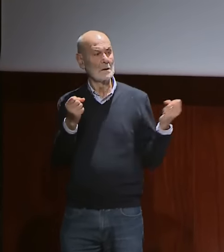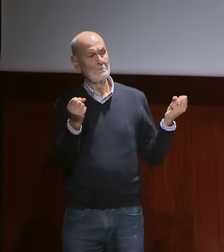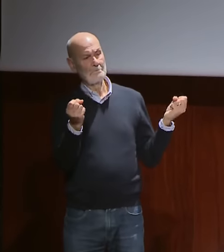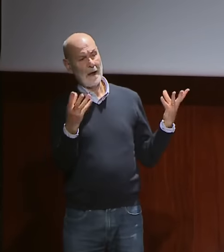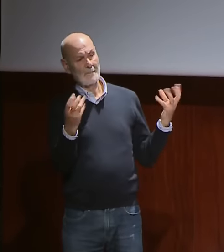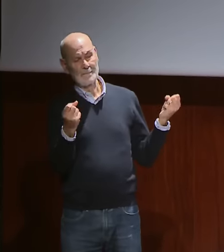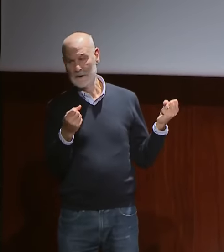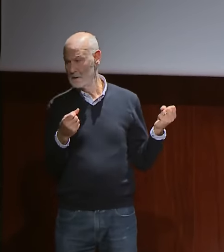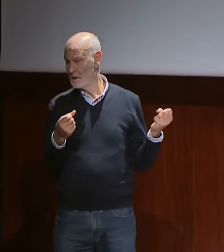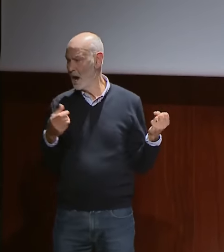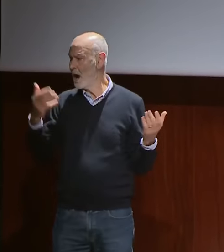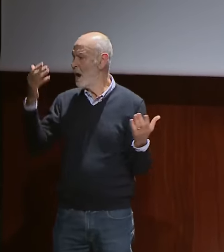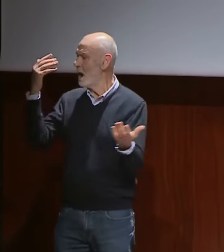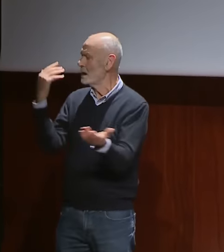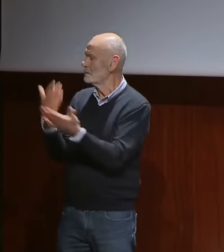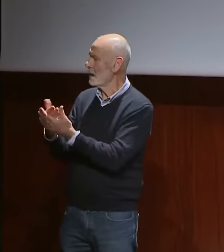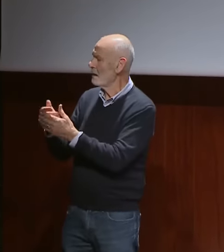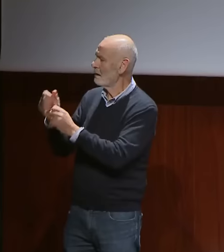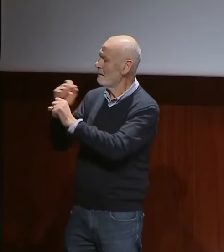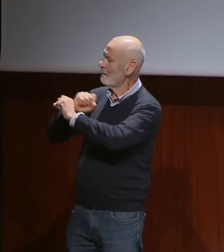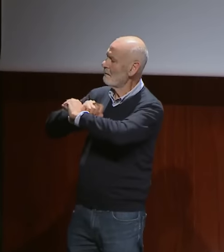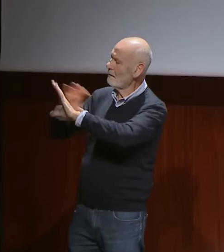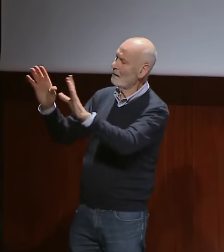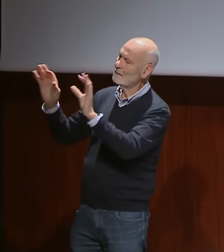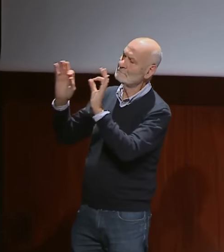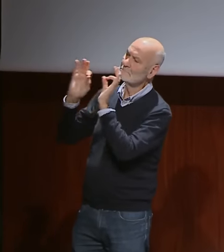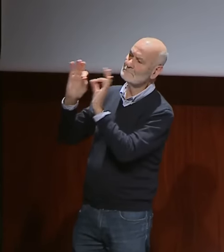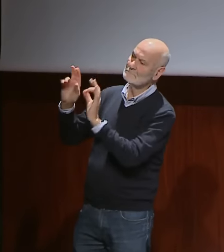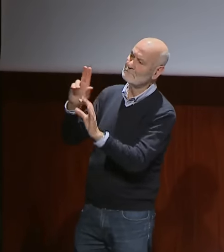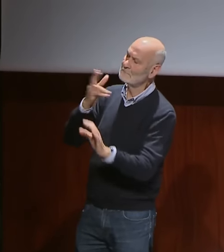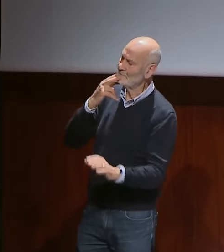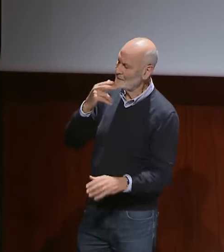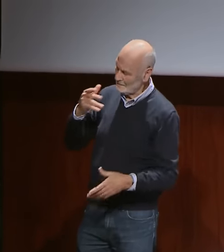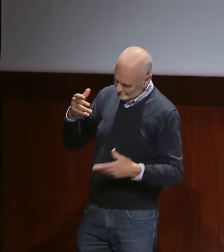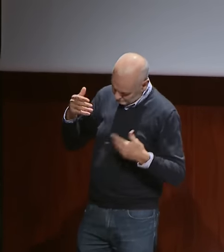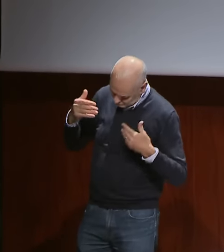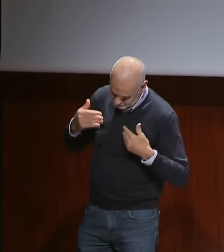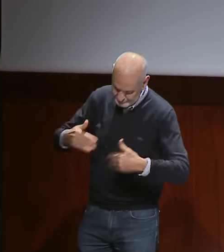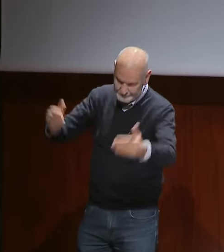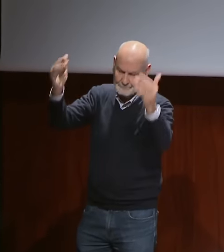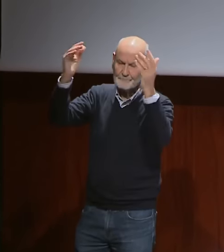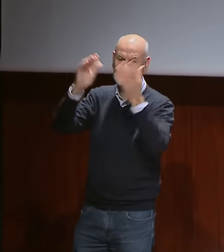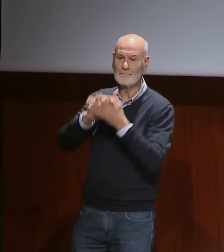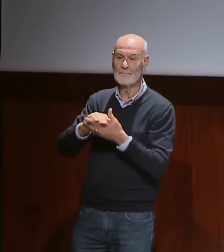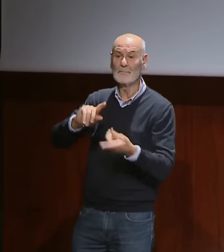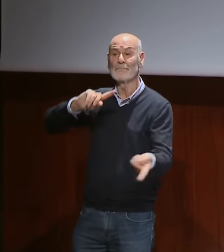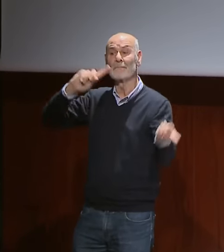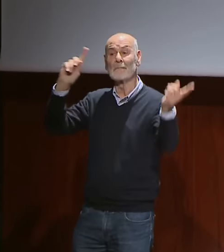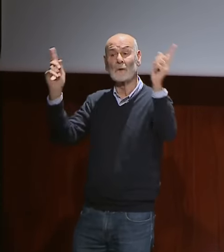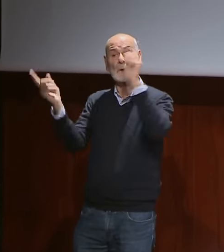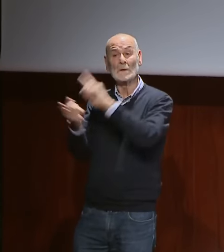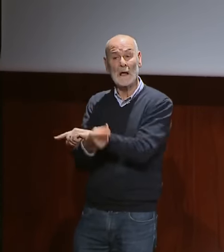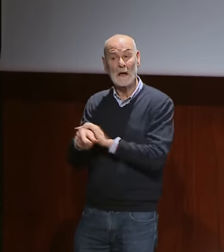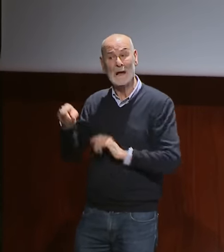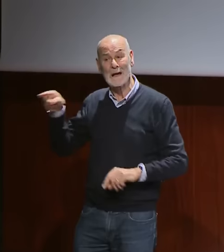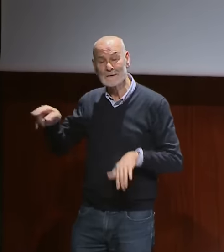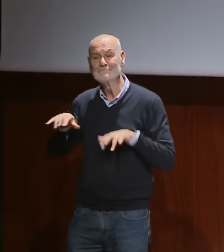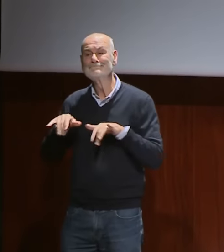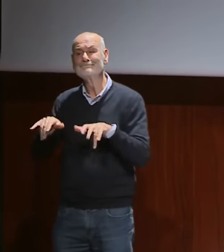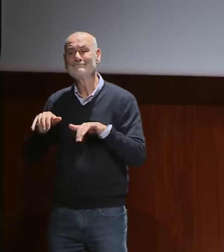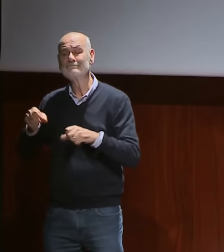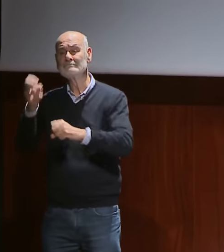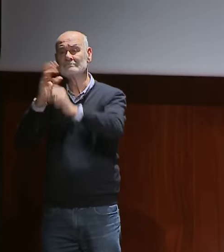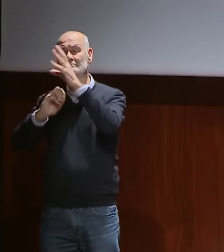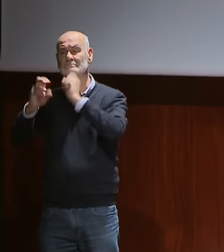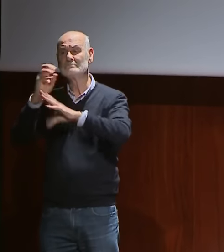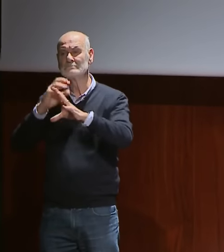disant, ben, je n'ai pas compris. Elle me dit, tu n'as pas compris. D'accord. Donc, elle me le refaisait en langue des signes. J'ai fait, ah bah si, c'est bon, c'est parfait. C'est exactement ça.